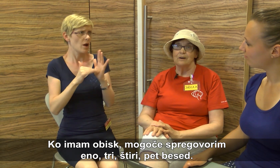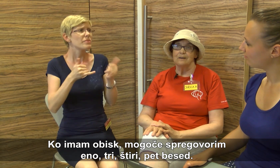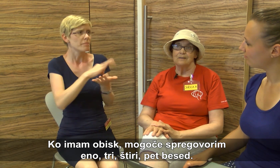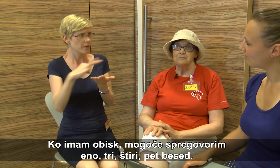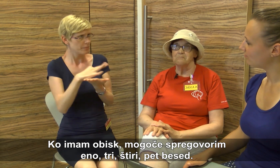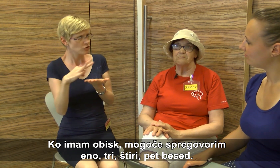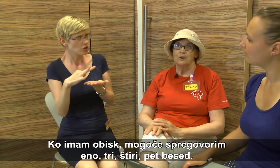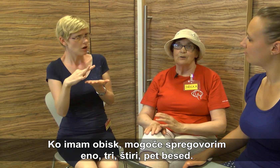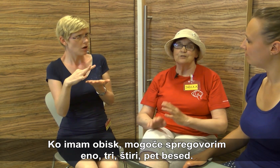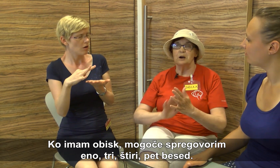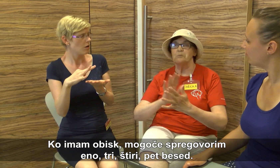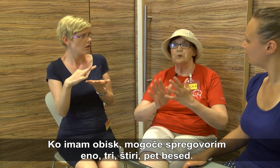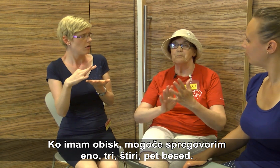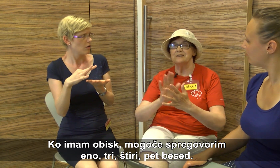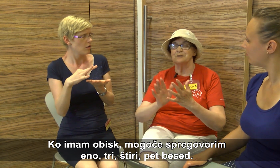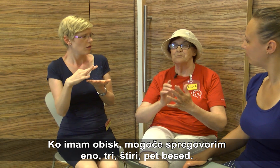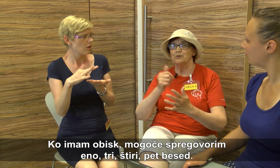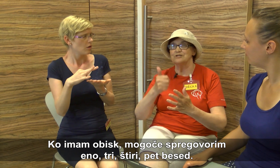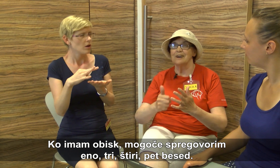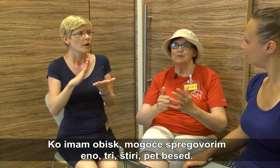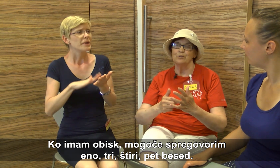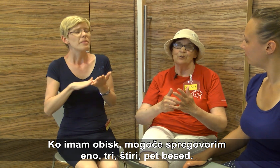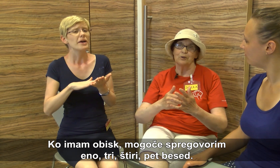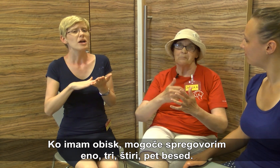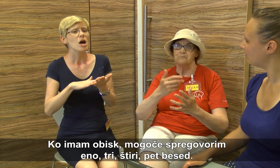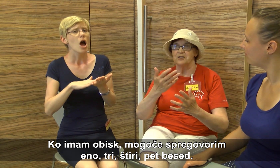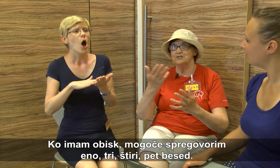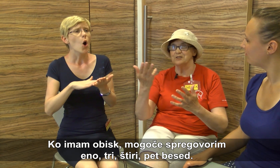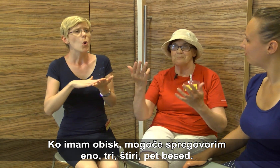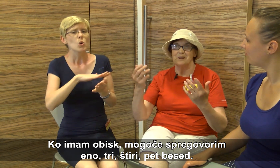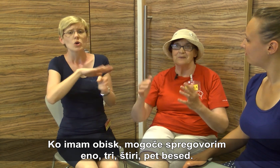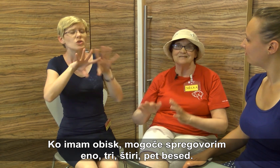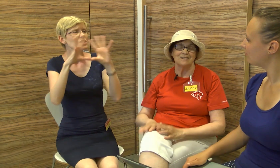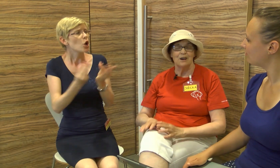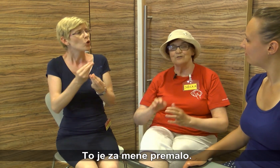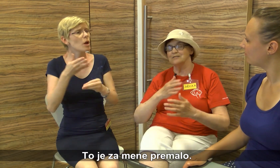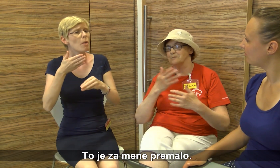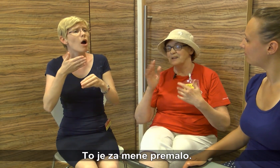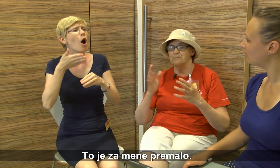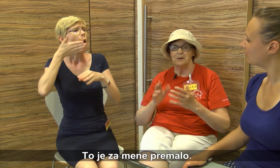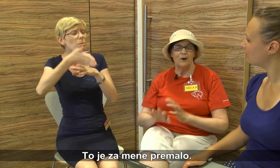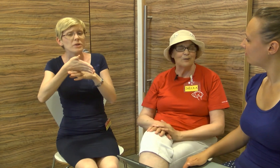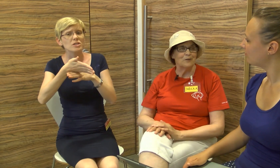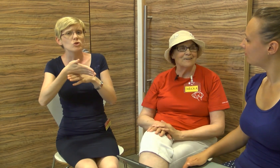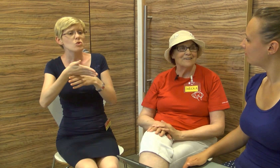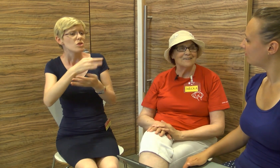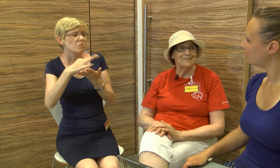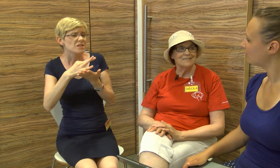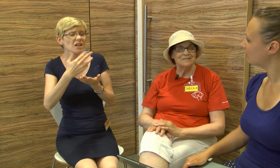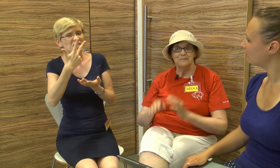рецимо, у целом обиску могуче 1 ура, 3, 4, 5, 10, то је за мене премало.